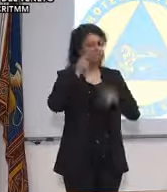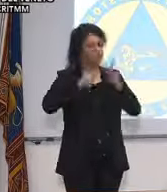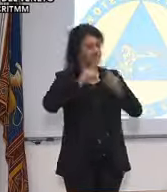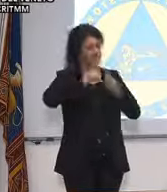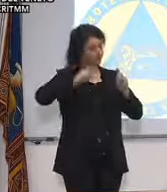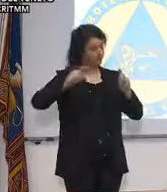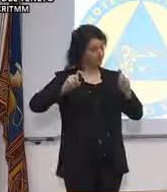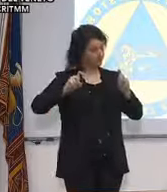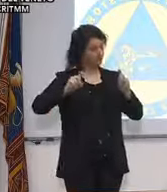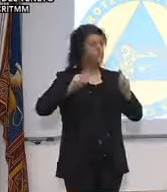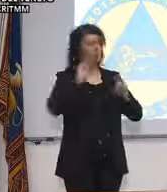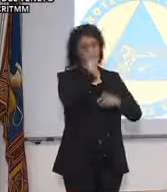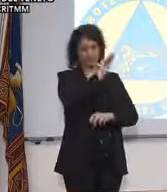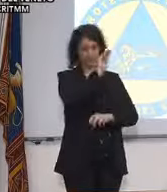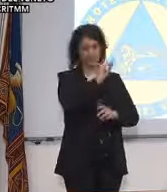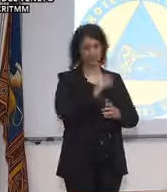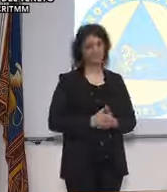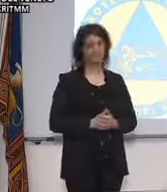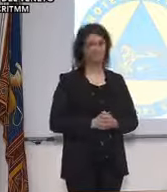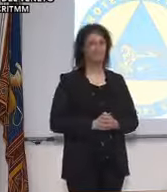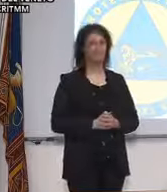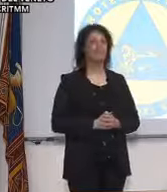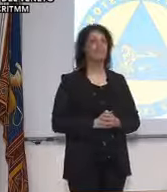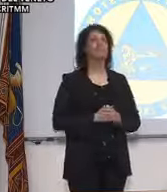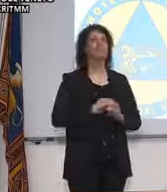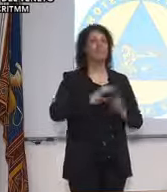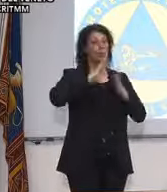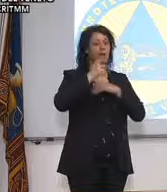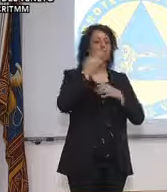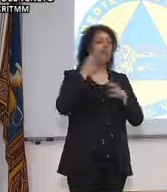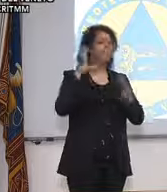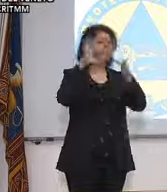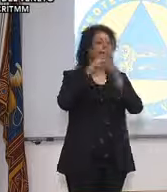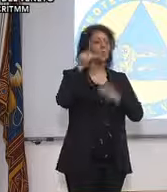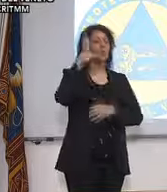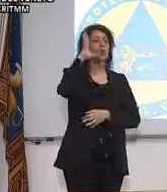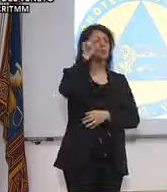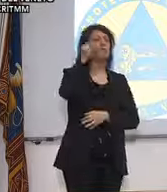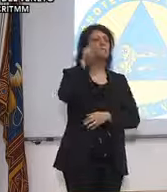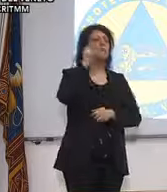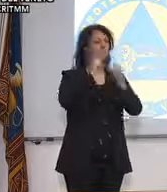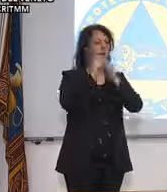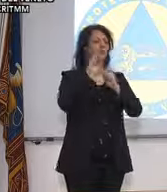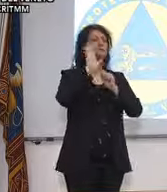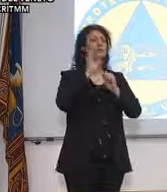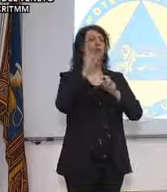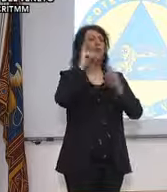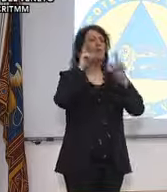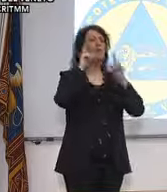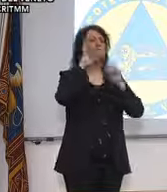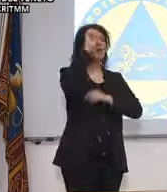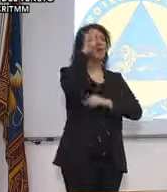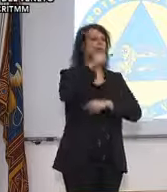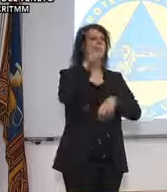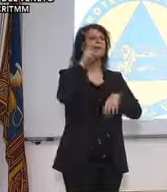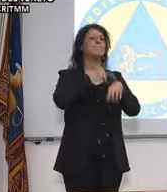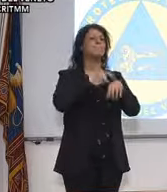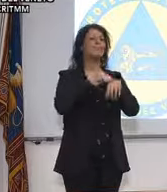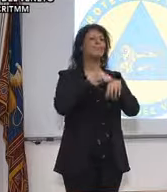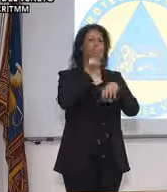invece lo portiamo avanti sempre con l'Università di Padova, ma in questo caso con la facoltà di medicina, e insieme